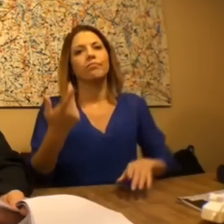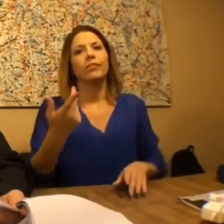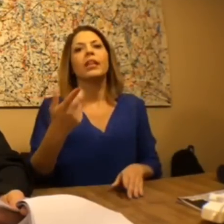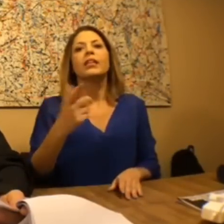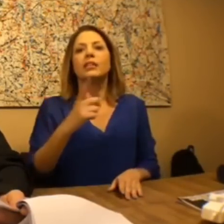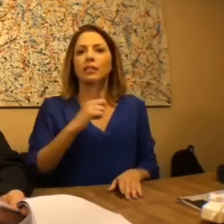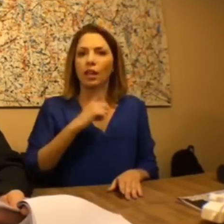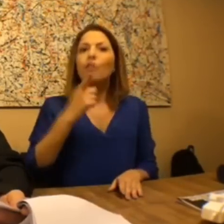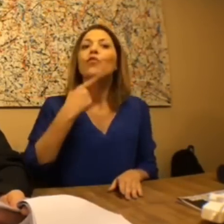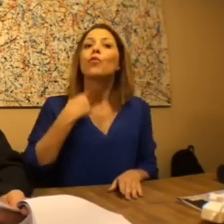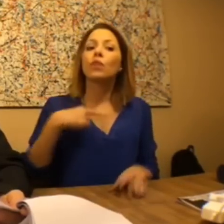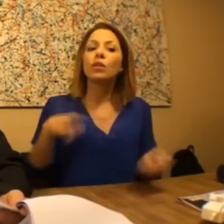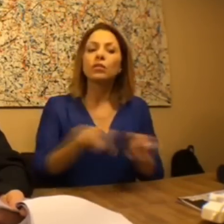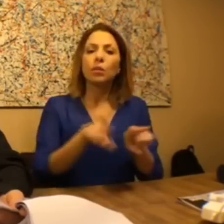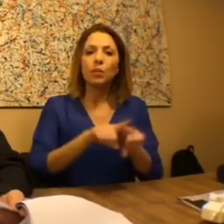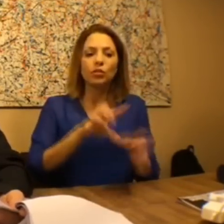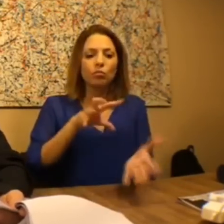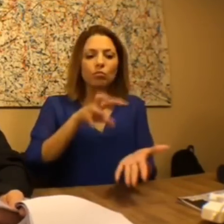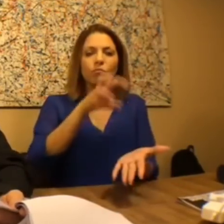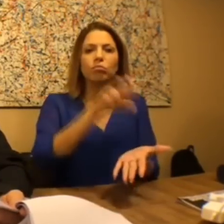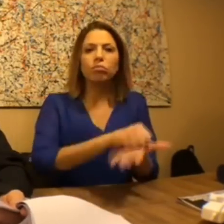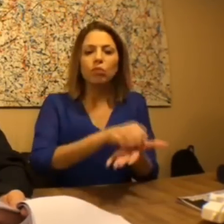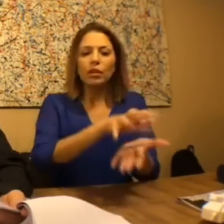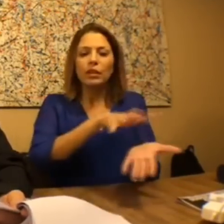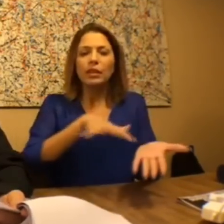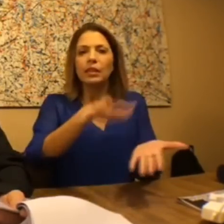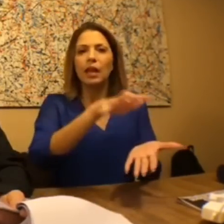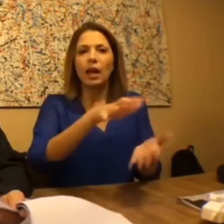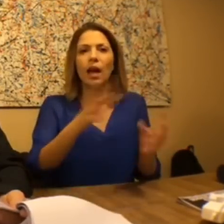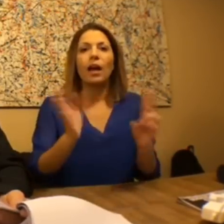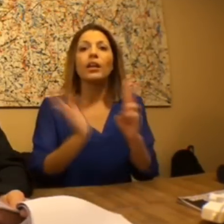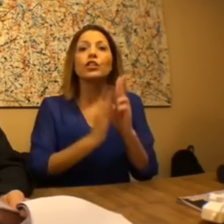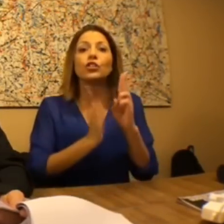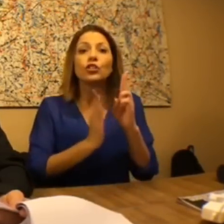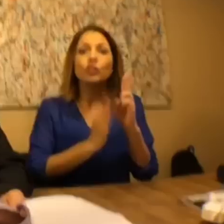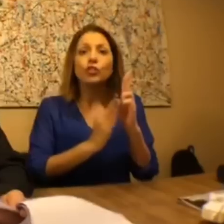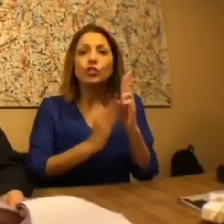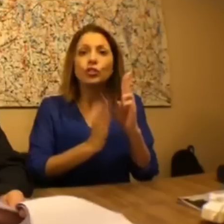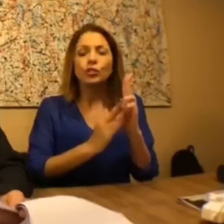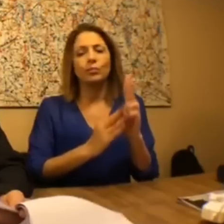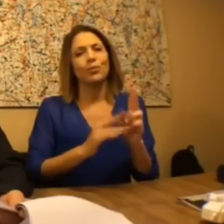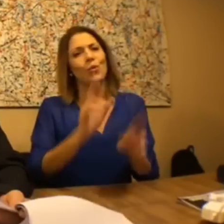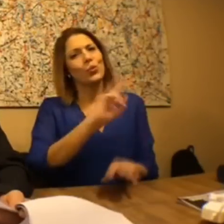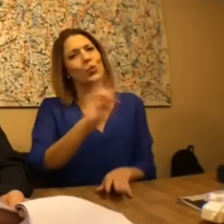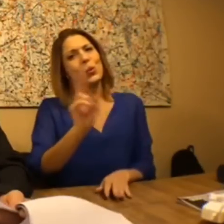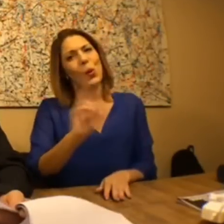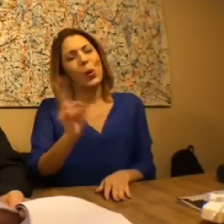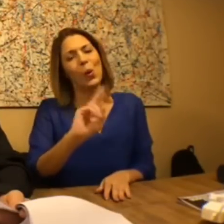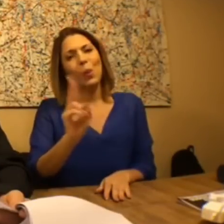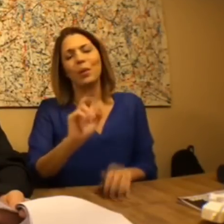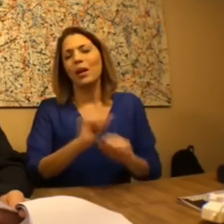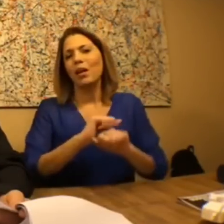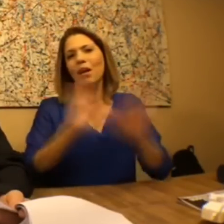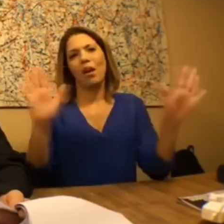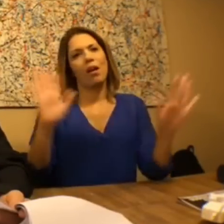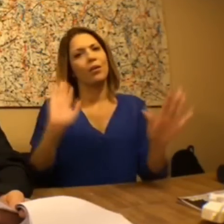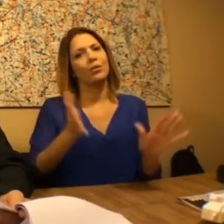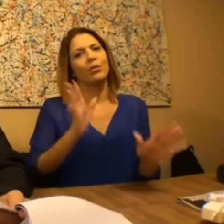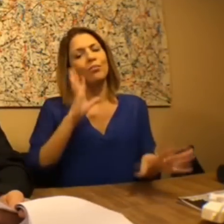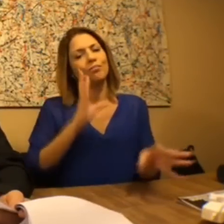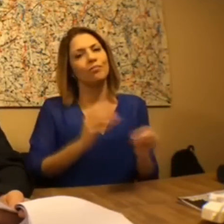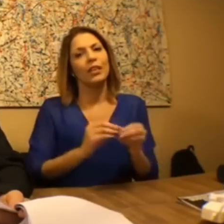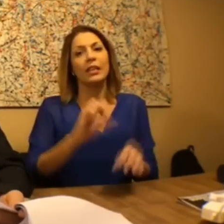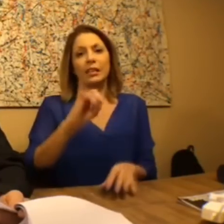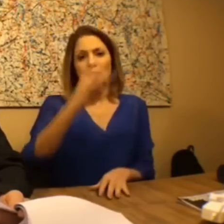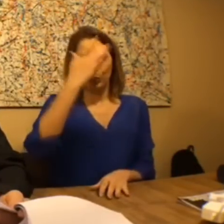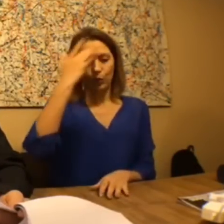de terras indígenas. Então, imposto progressivo, o próprio nome diz por si só. O cidadão aí, o homem, a mulher que